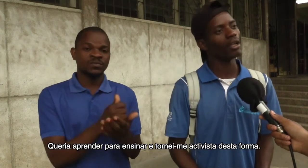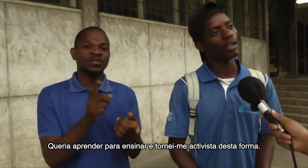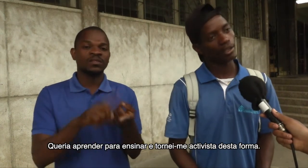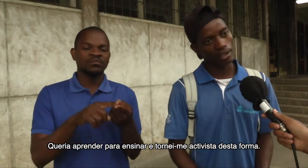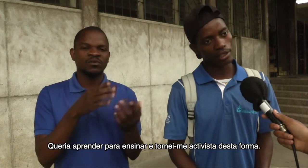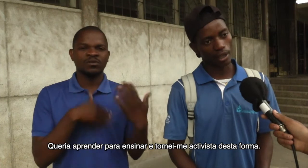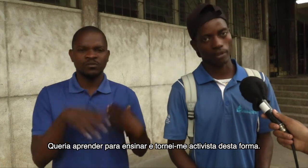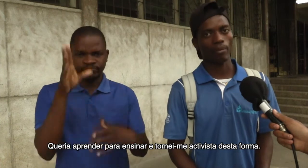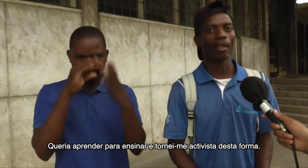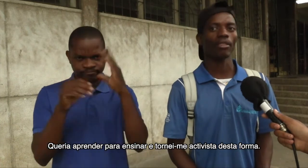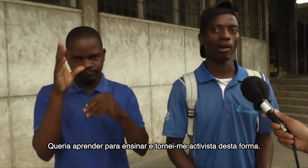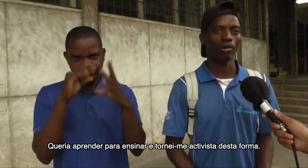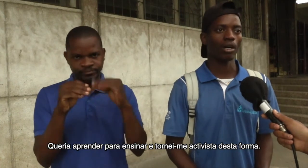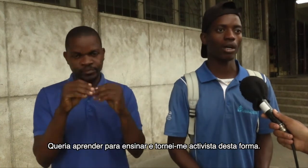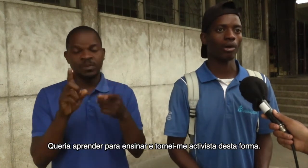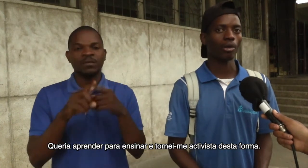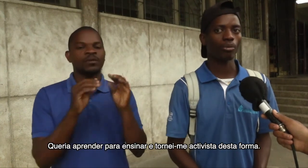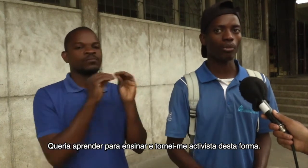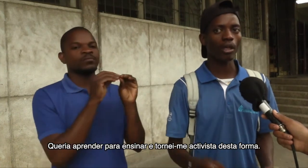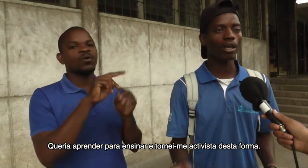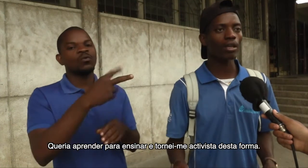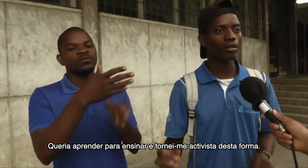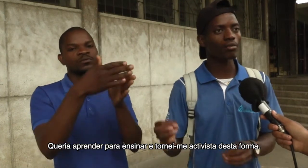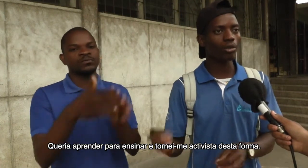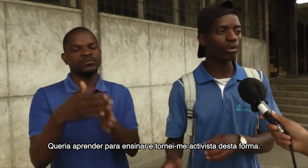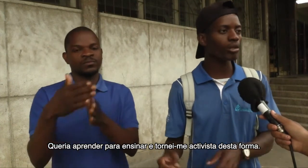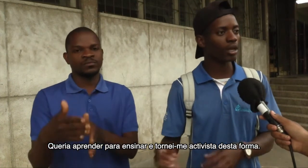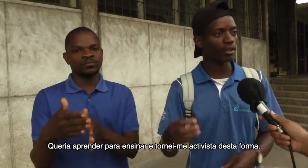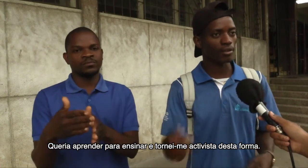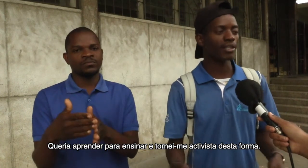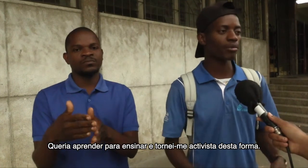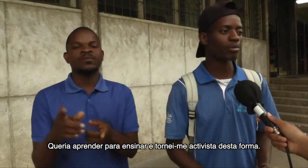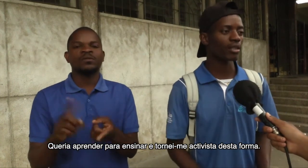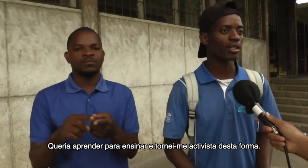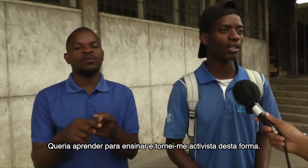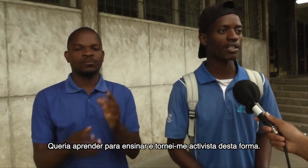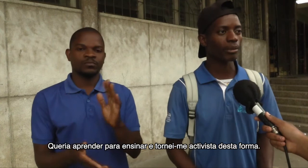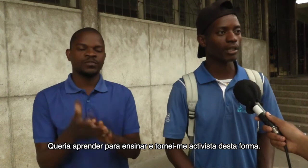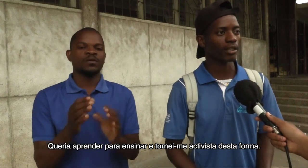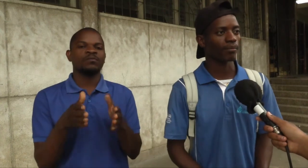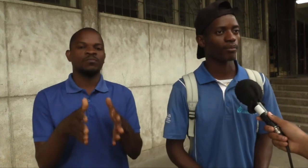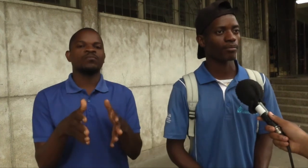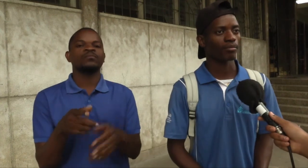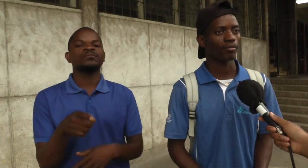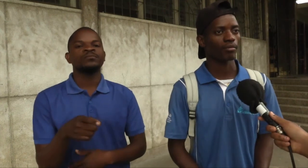e ensinar. Então, eu tornei-me ativista assim mesmo, dessa maneira. Obrigado,